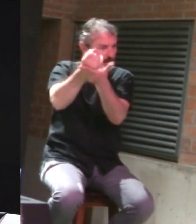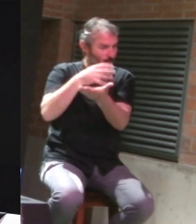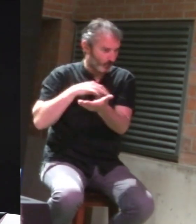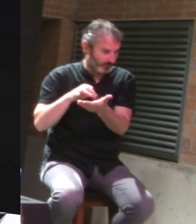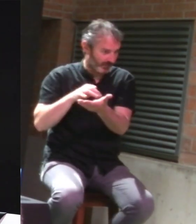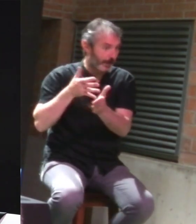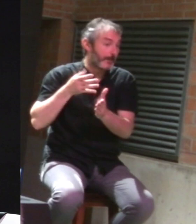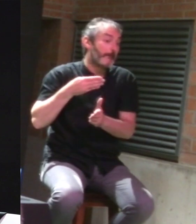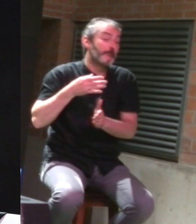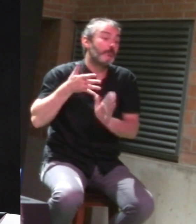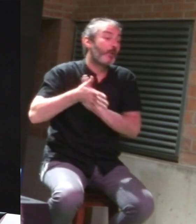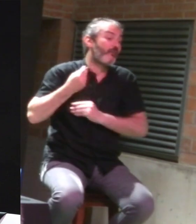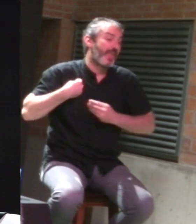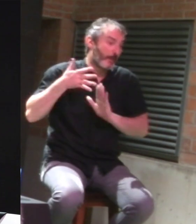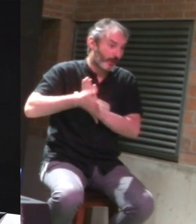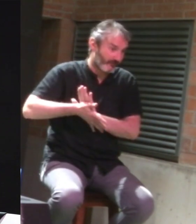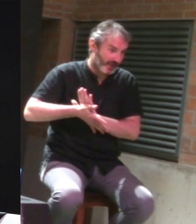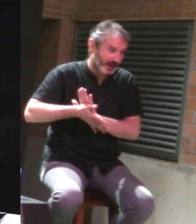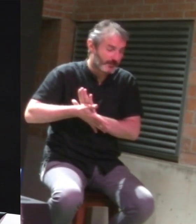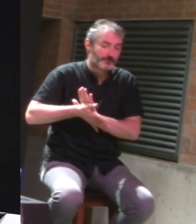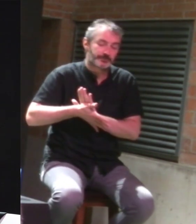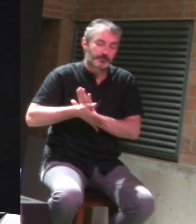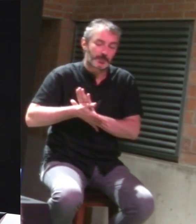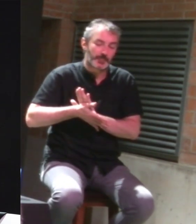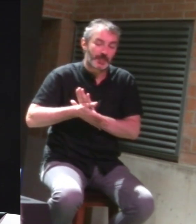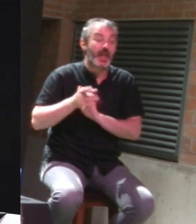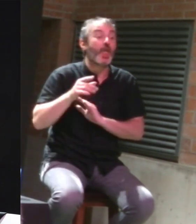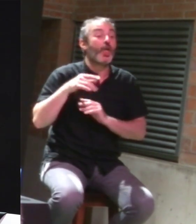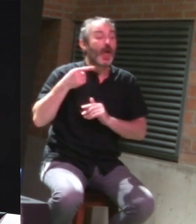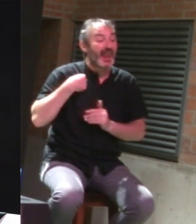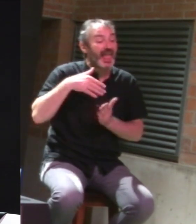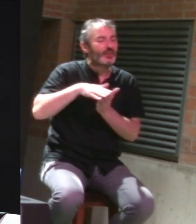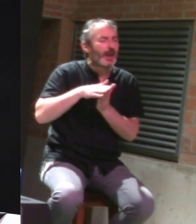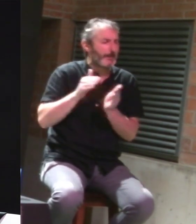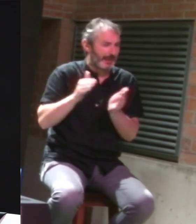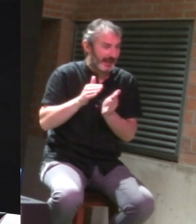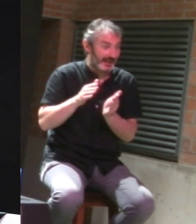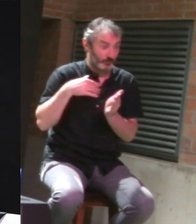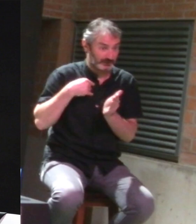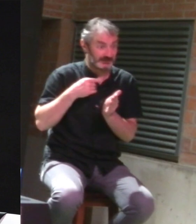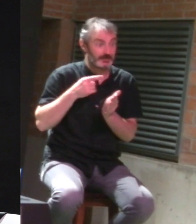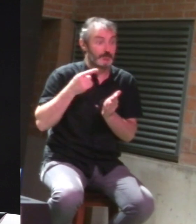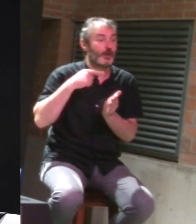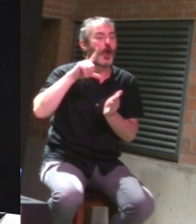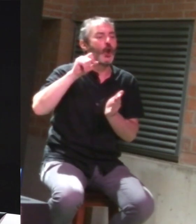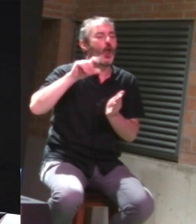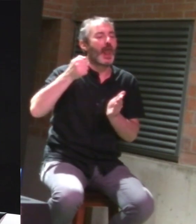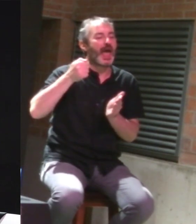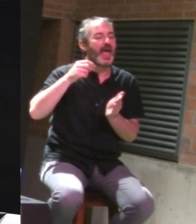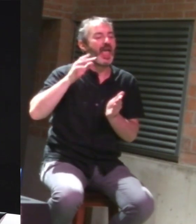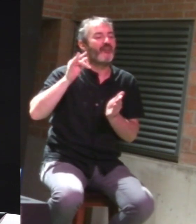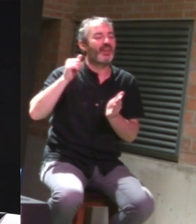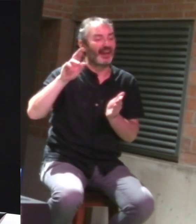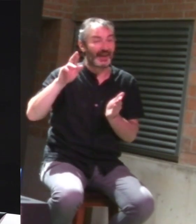que ara estem amb una editorial petita, la publicarem juntament amb els discursos de la Lola Ferrer, de la